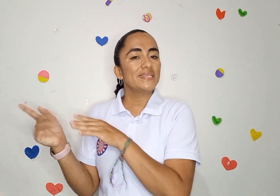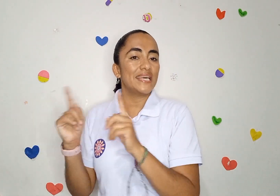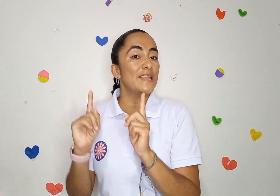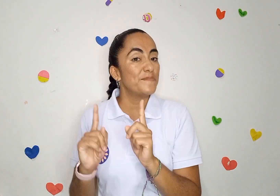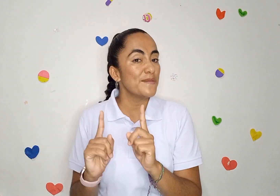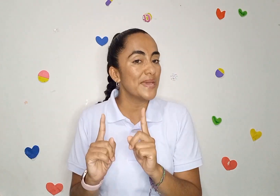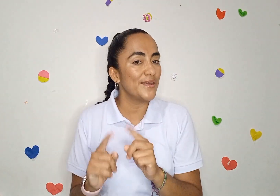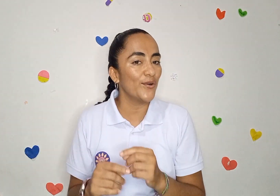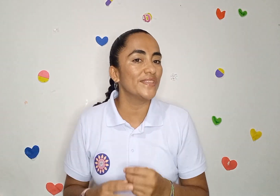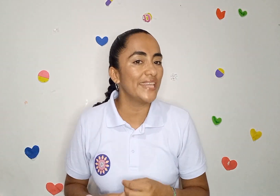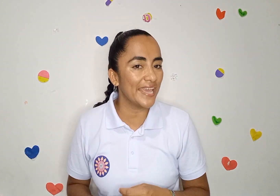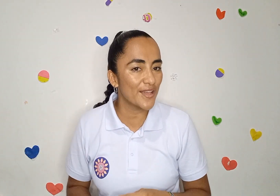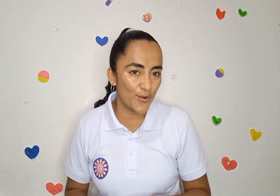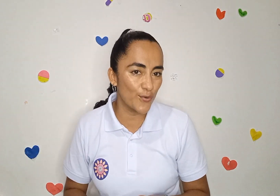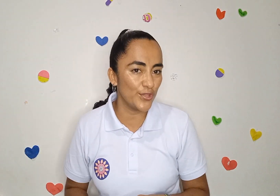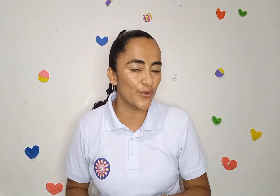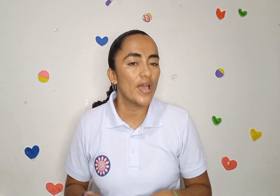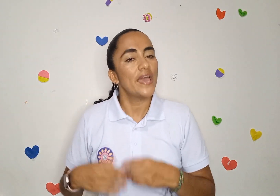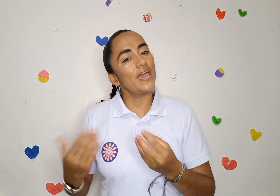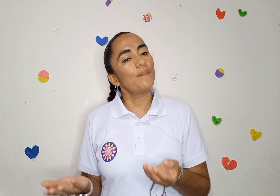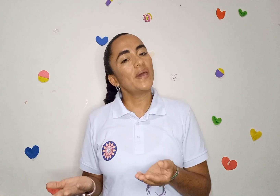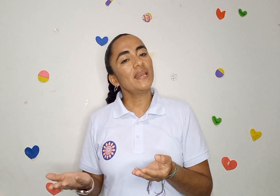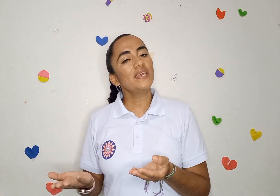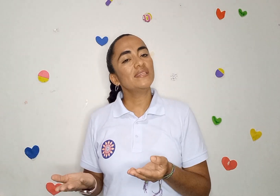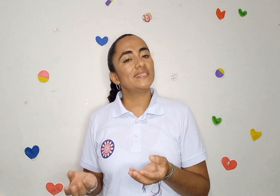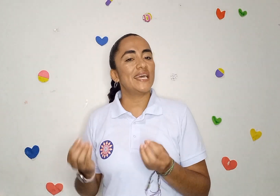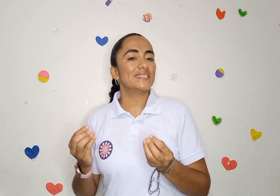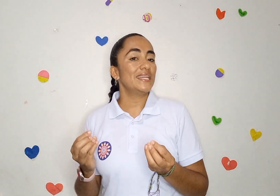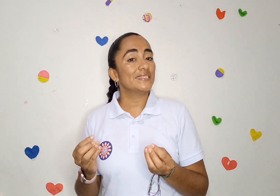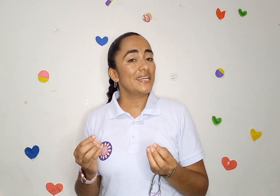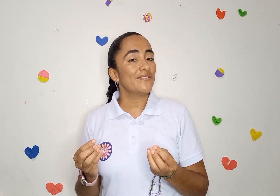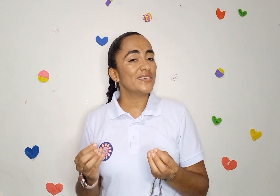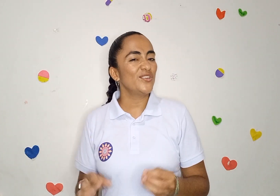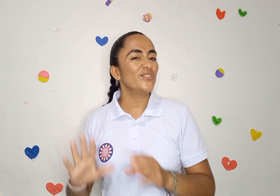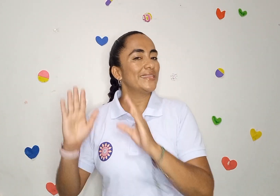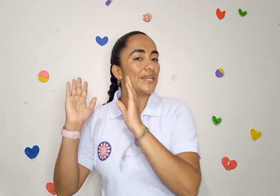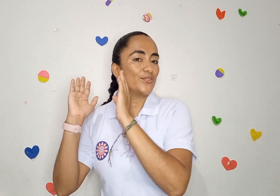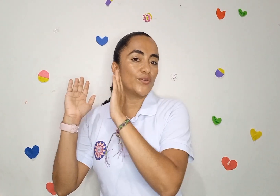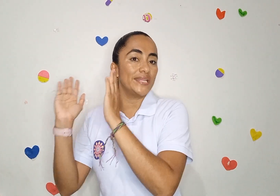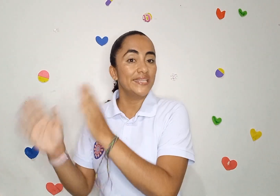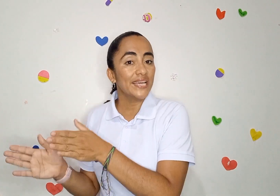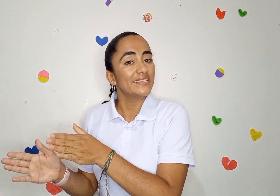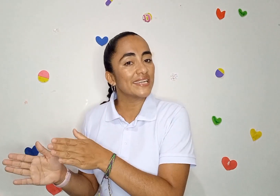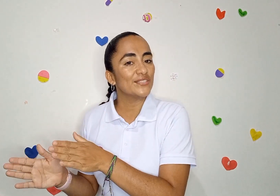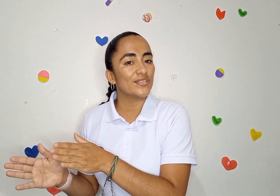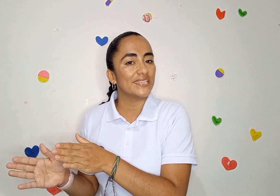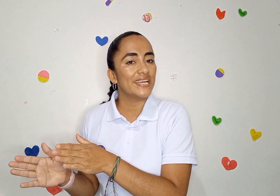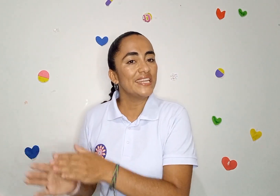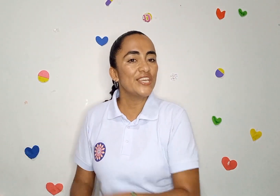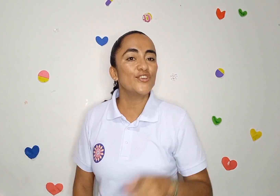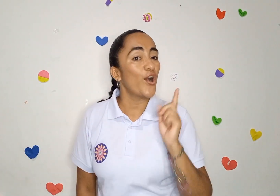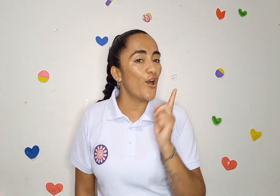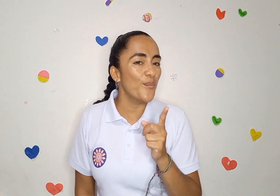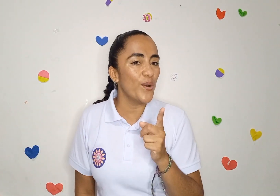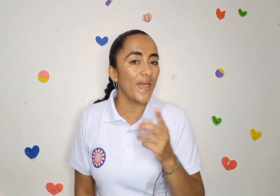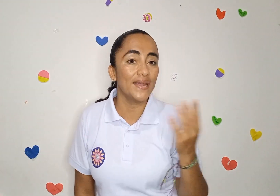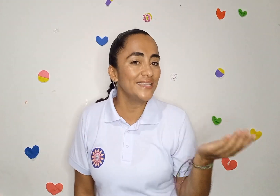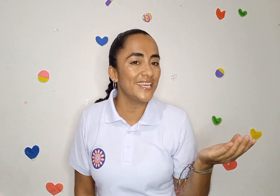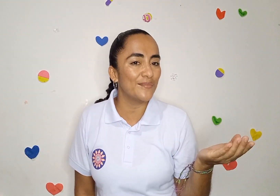el 1 de junio. En Berlín se hace la celebración tanto del Día Internacional del Niño como el Día